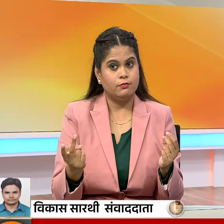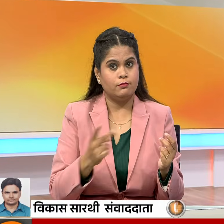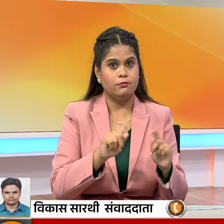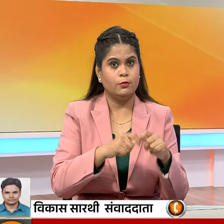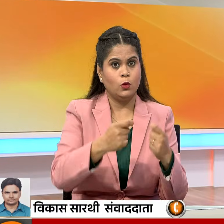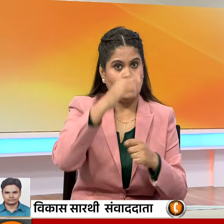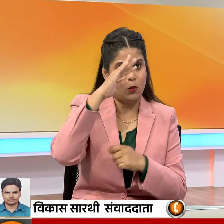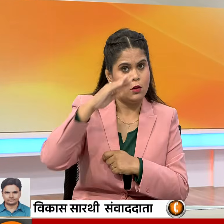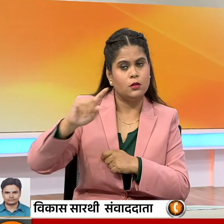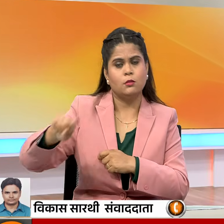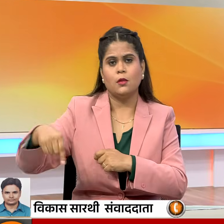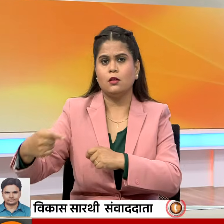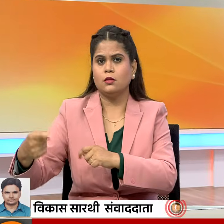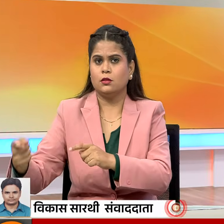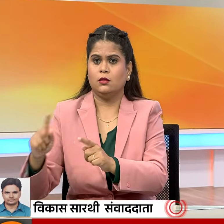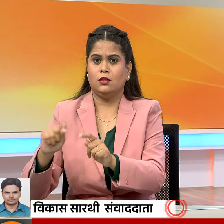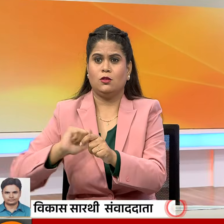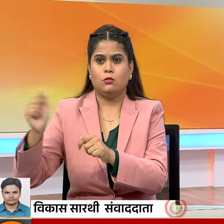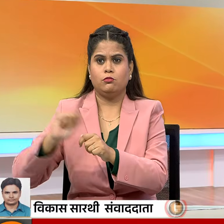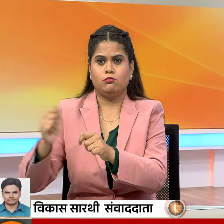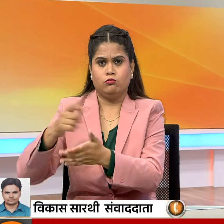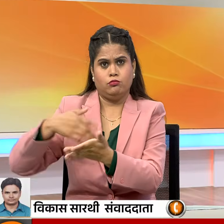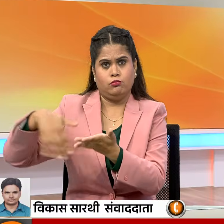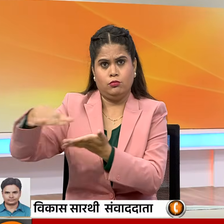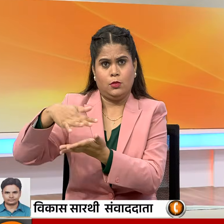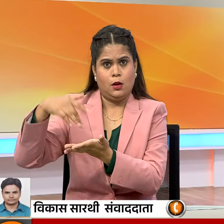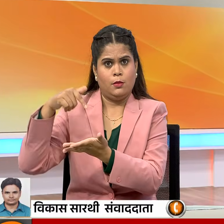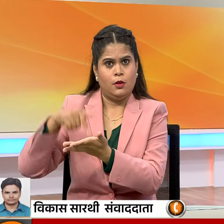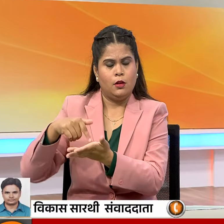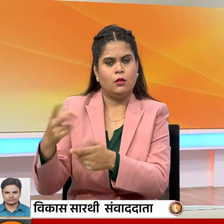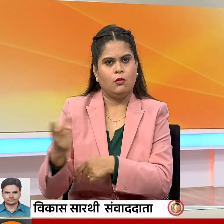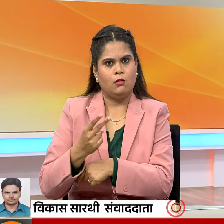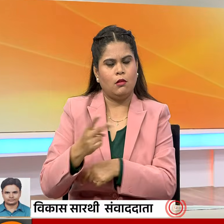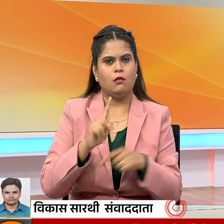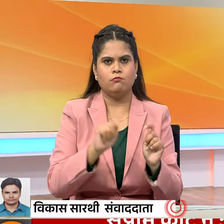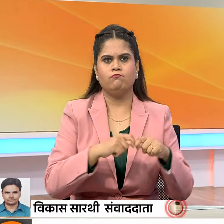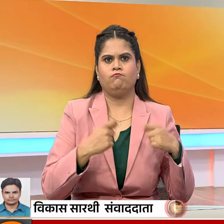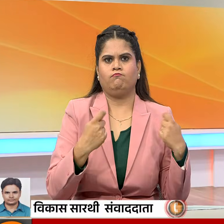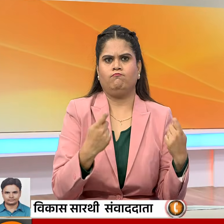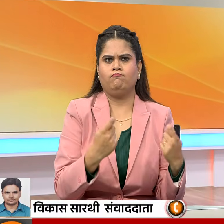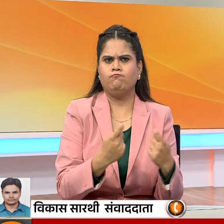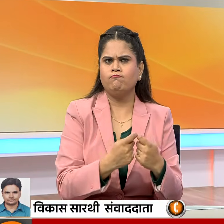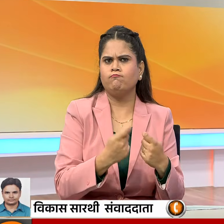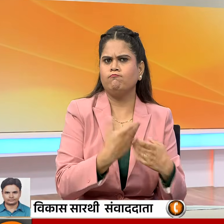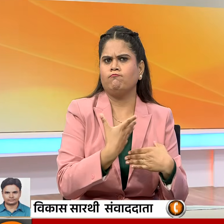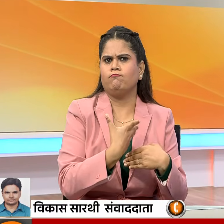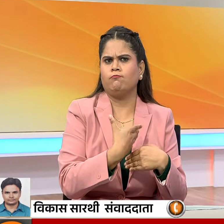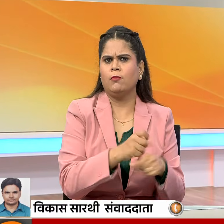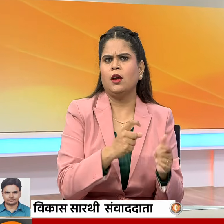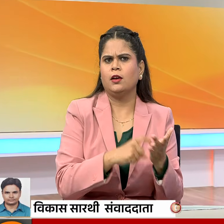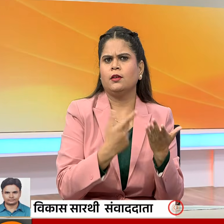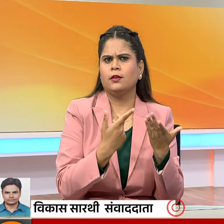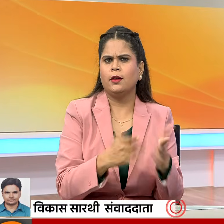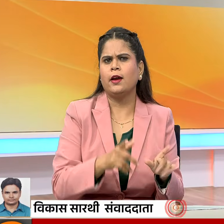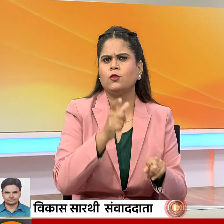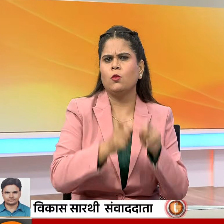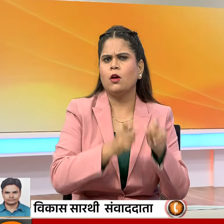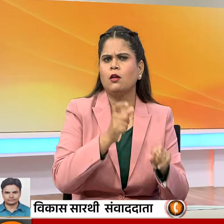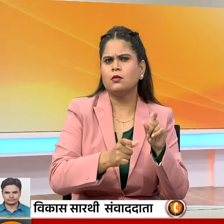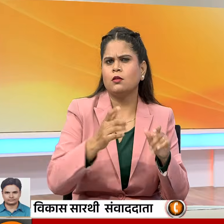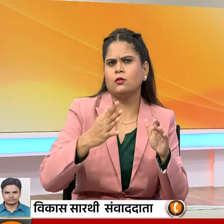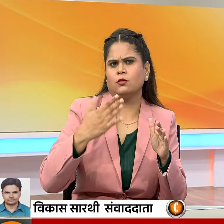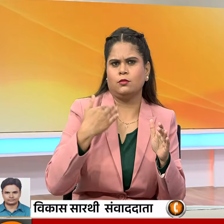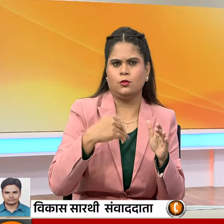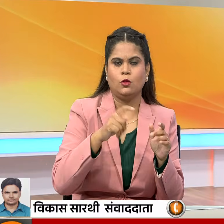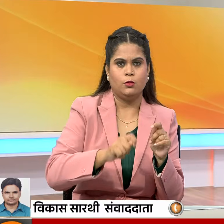रख रहे थे उसके बीच कोर्ट ने कहा था कि हम रिटायर्ड सुप्रीम कोर्ट के जज की अध्यक्षता में कमेटी बना देंगे ताकि उसकी जांच को लेकर